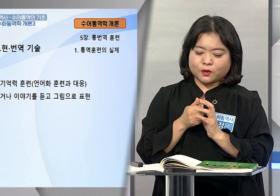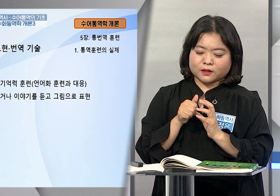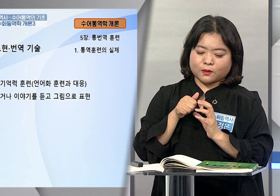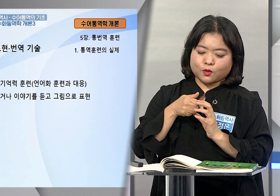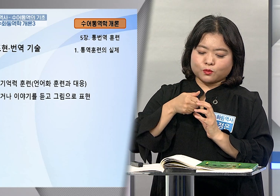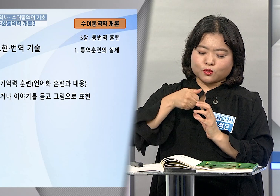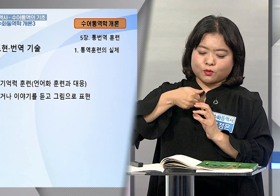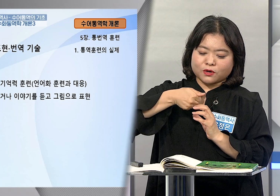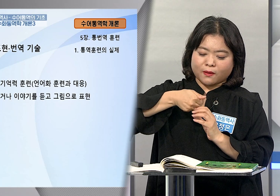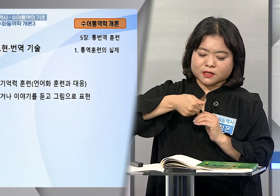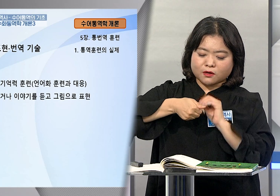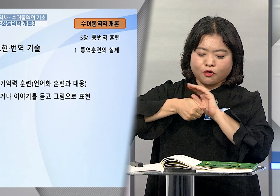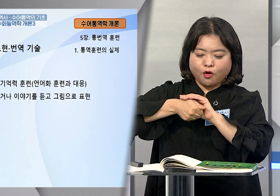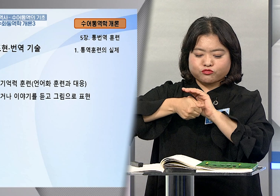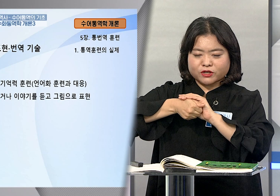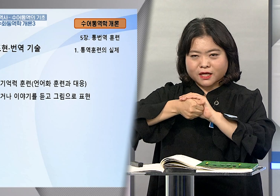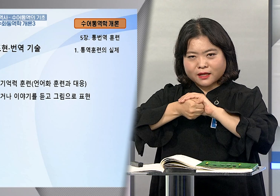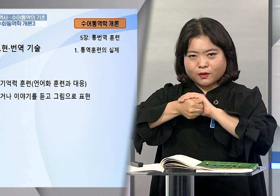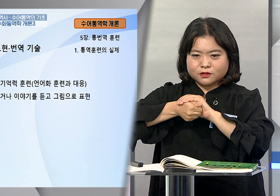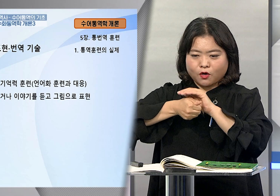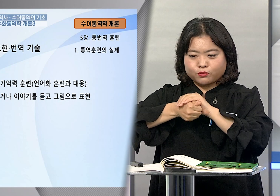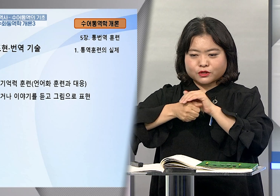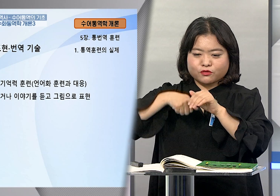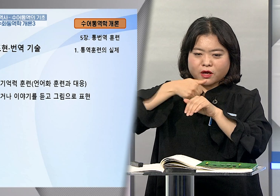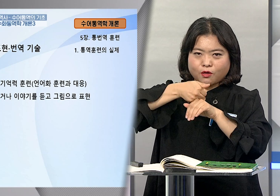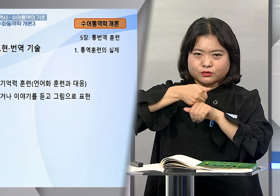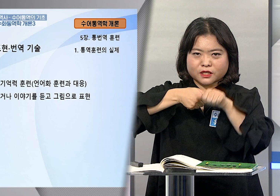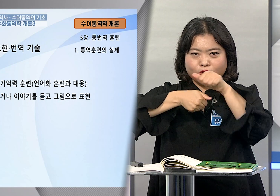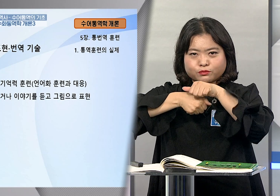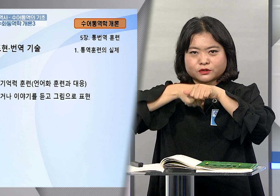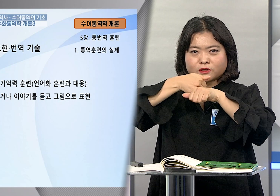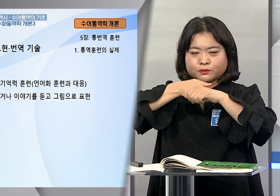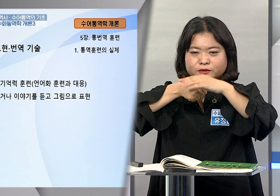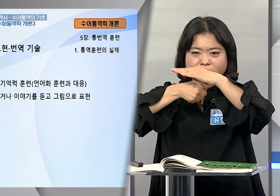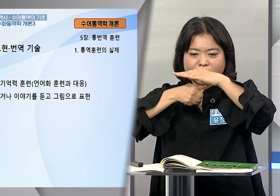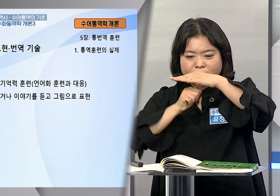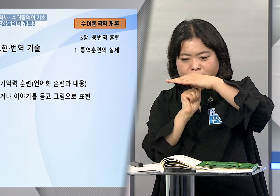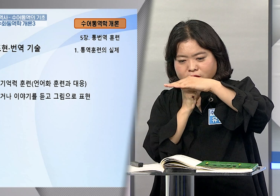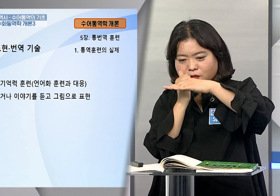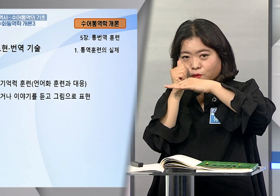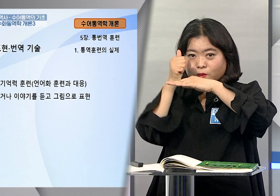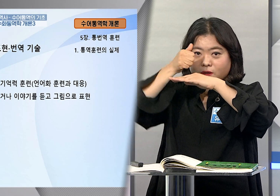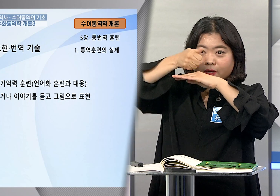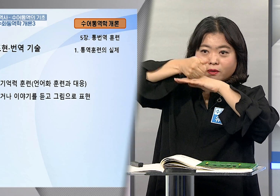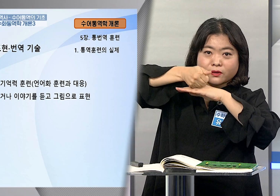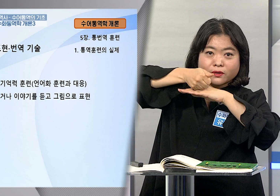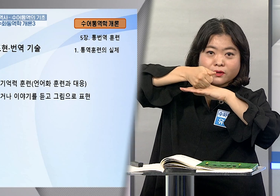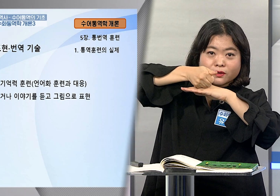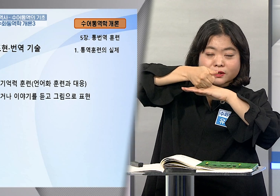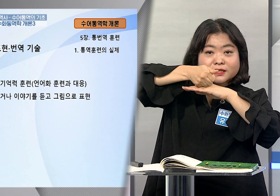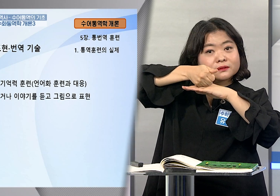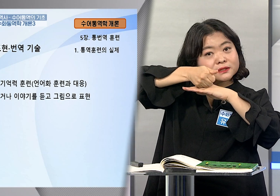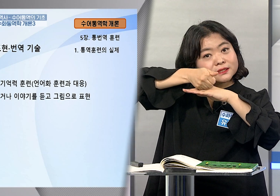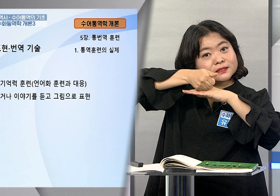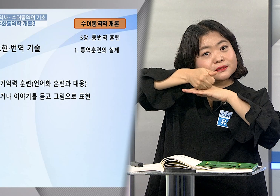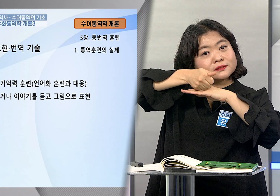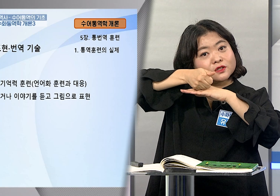나와? 꼬물꼬물 나왔어. 거북이가 나왔어. 거북이 위에 거북이 지상으로 올라와요. 그림 그리듯